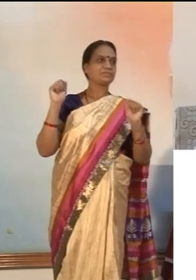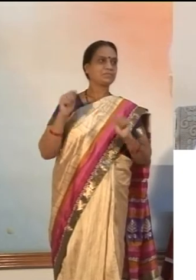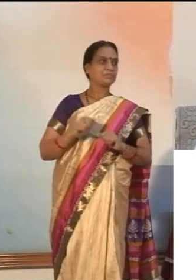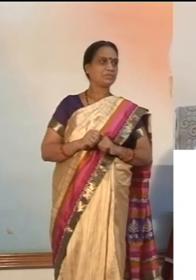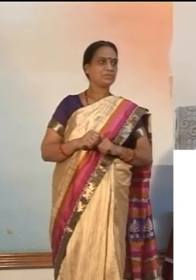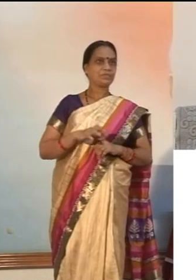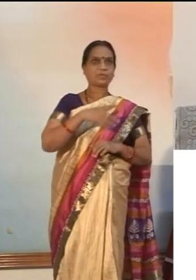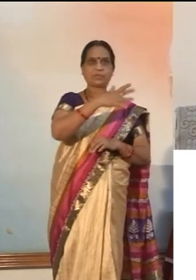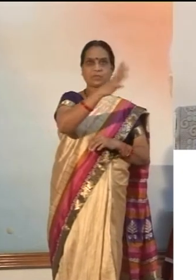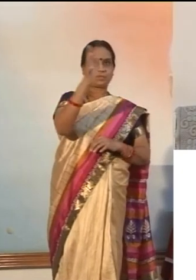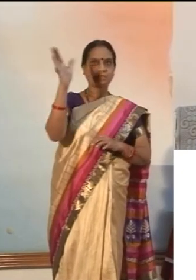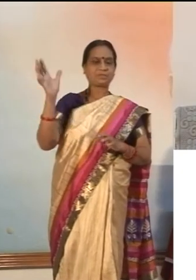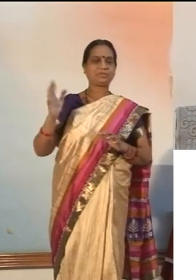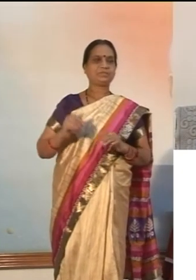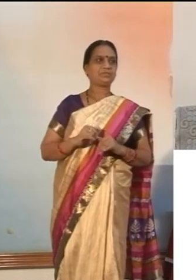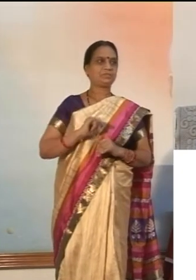कोई और नहीं है।